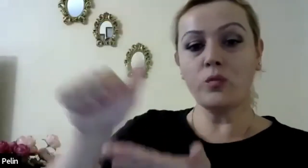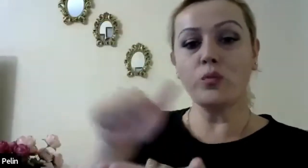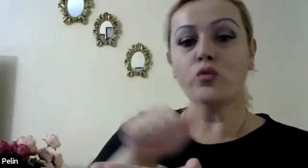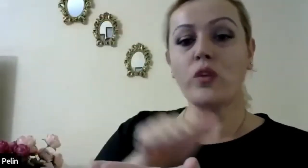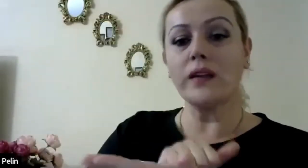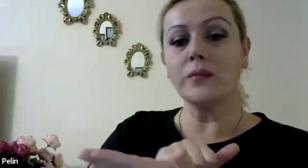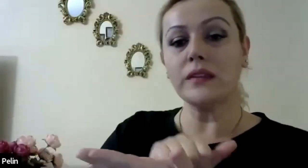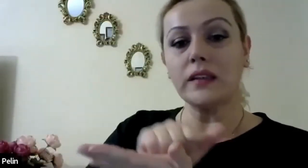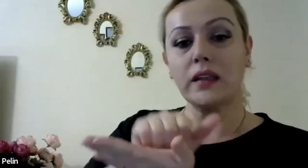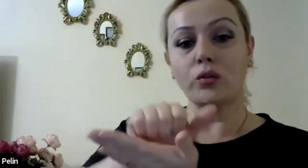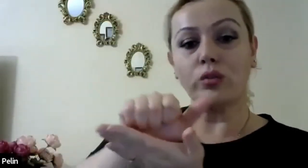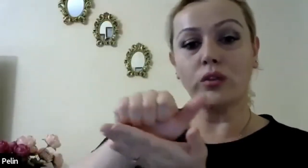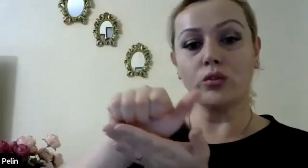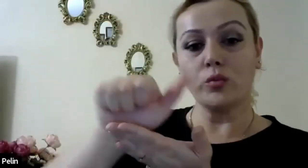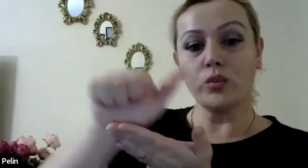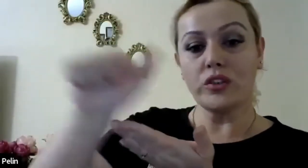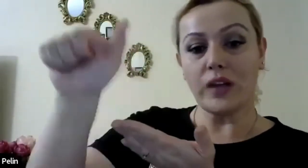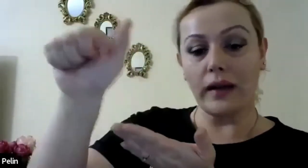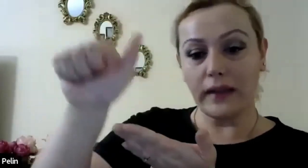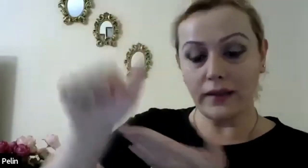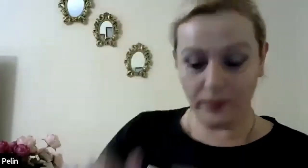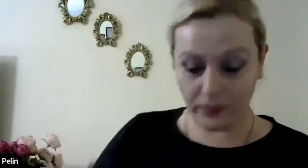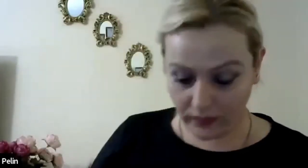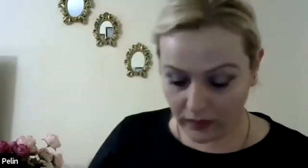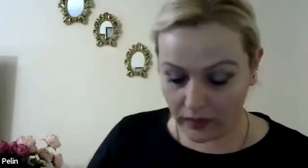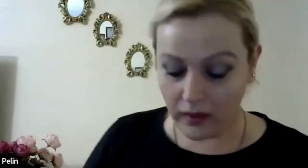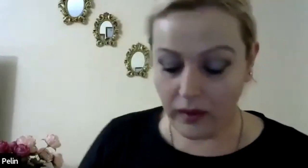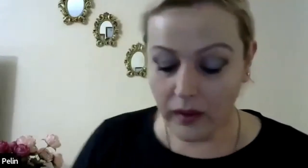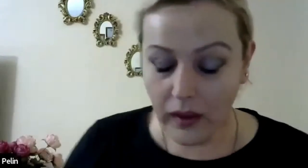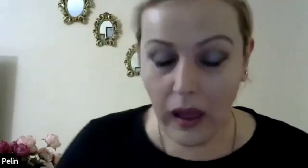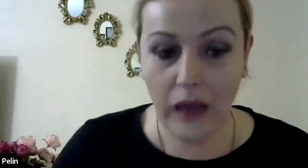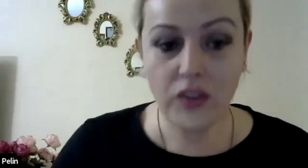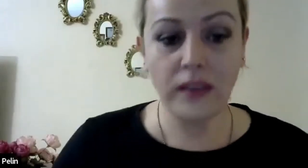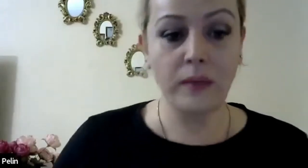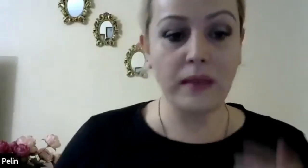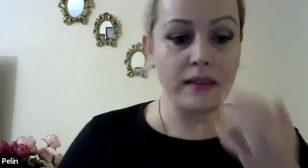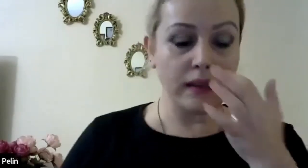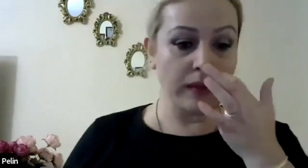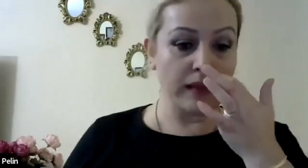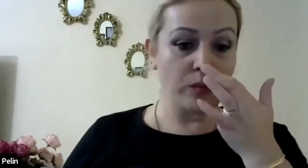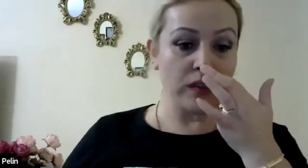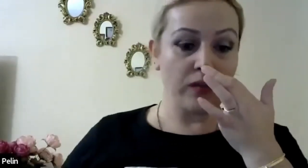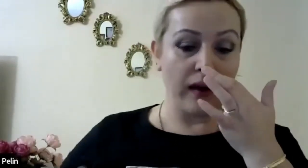bütün anlamında da kullanılıyor bu işaret. Her şey demek istediğimde ise bu sefer